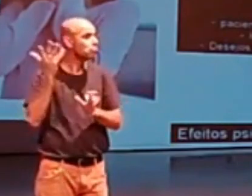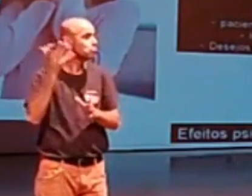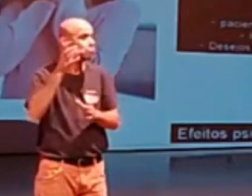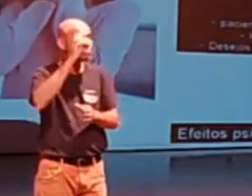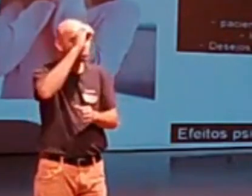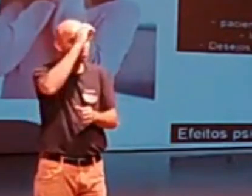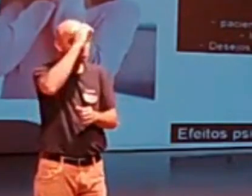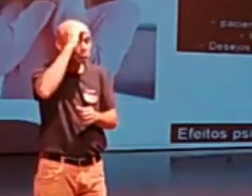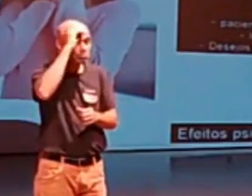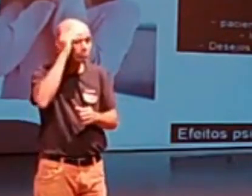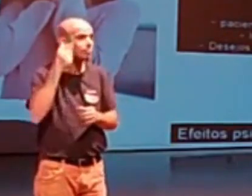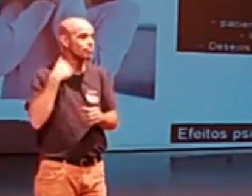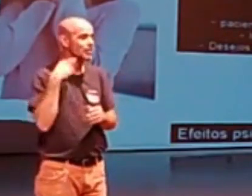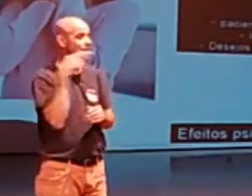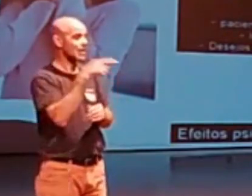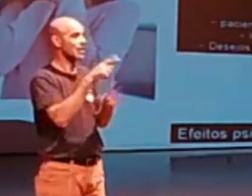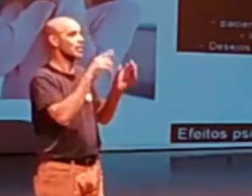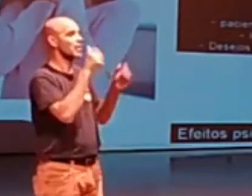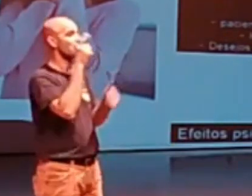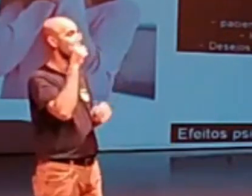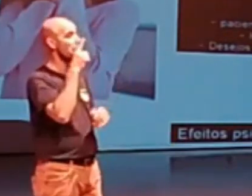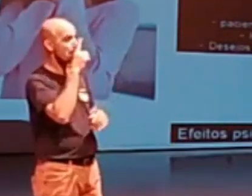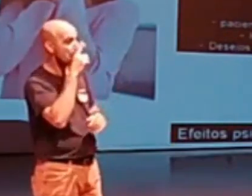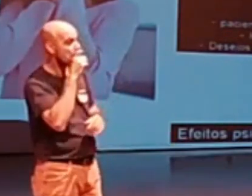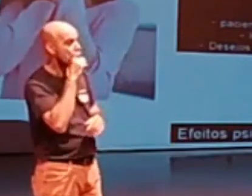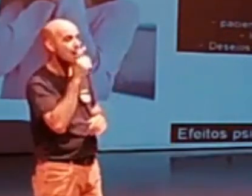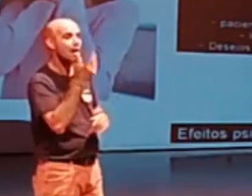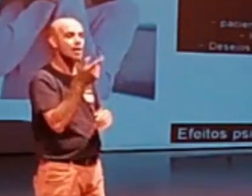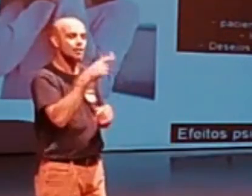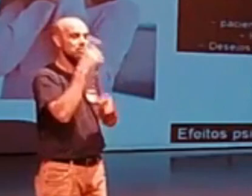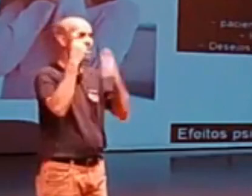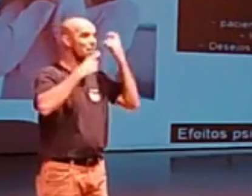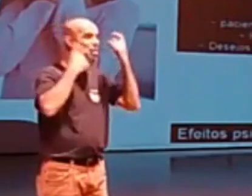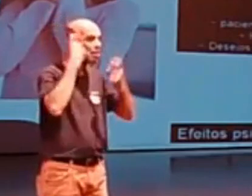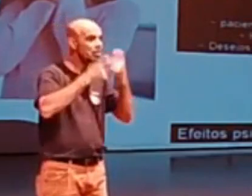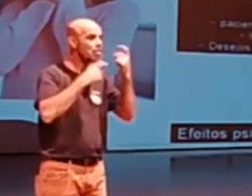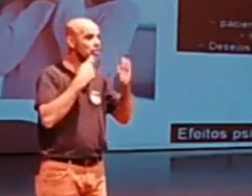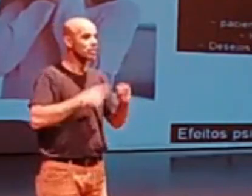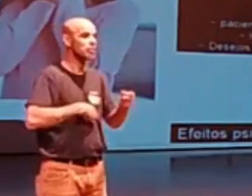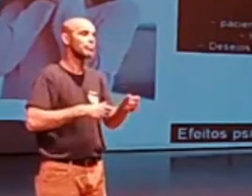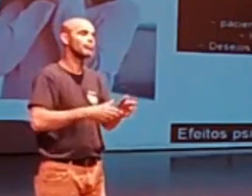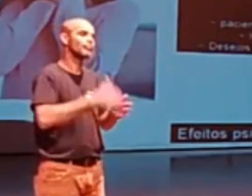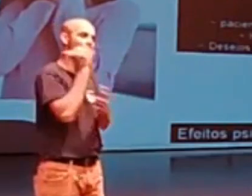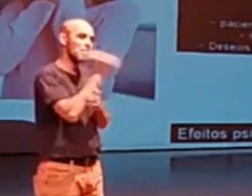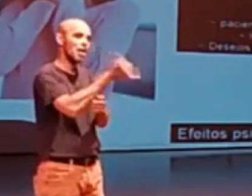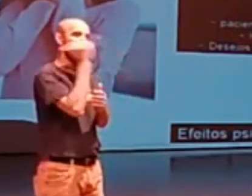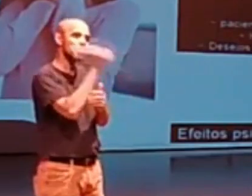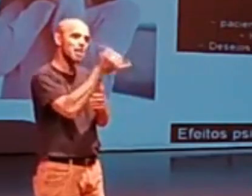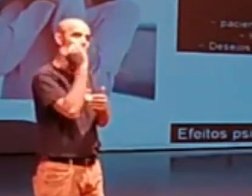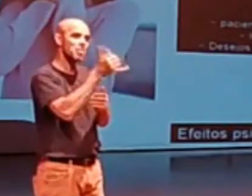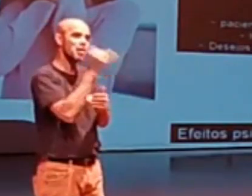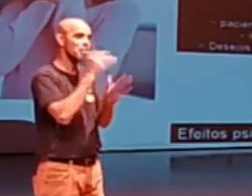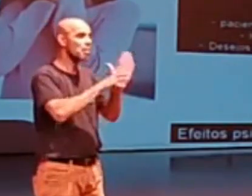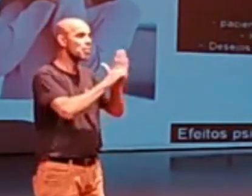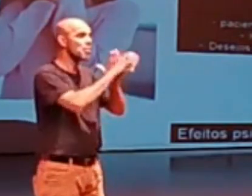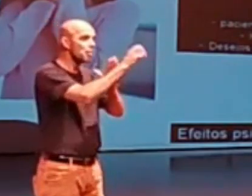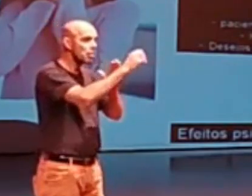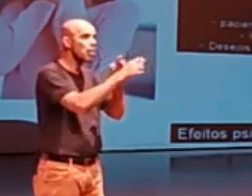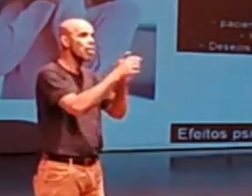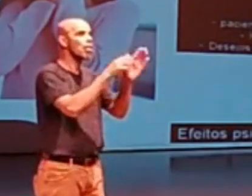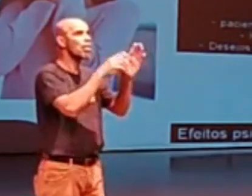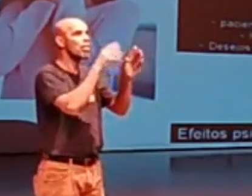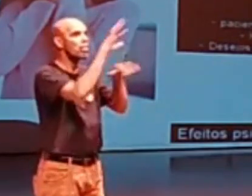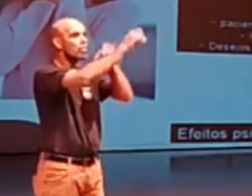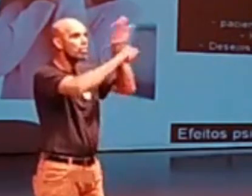acontecendo. Quem vai ficar preocupado é a mãe, o pai, e aí vão ouvir um monte de coisa, vão ler 1 milhão de coisas na internet. Então, esse